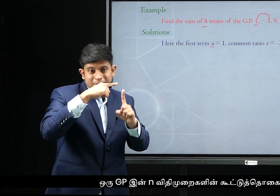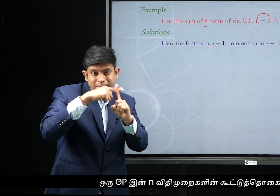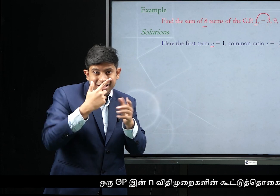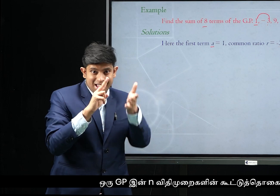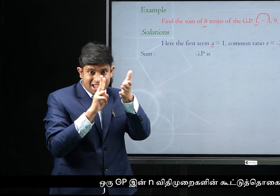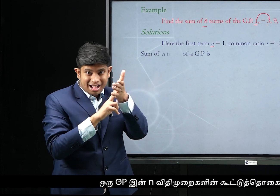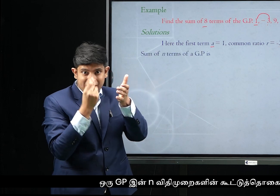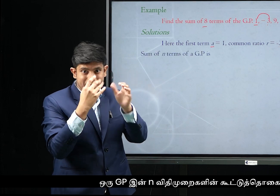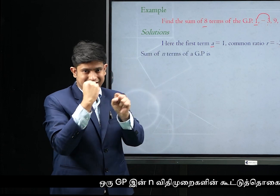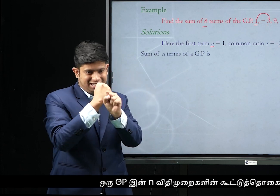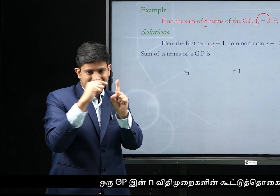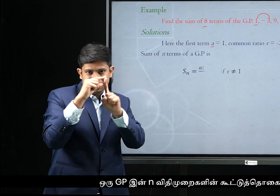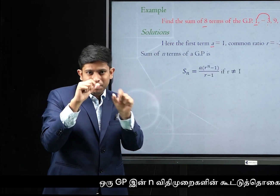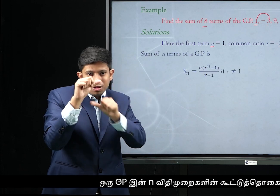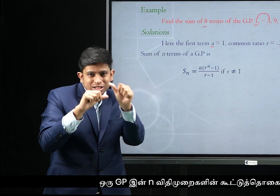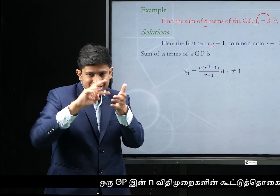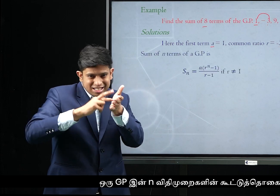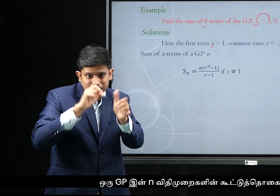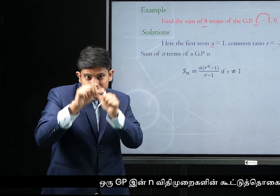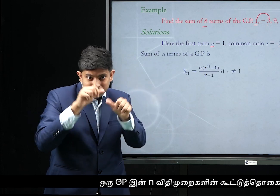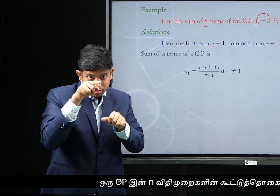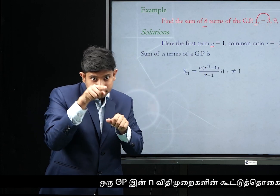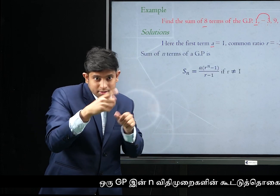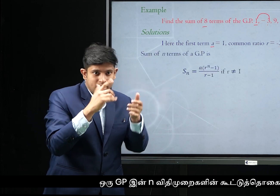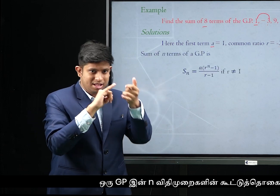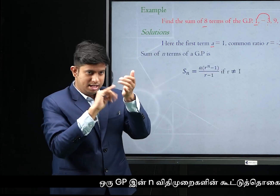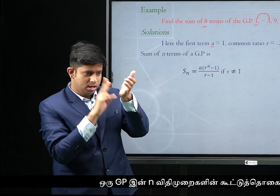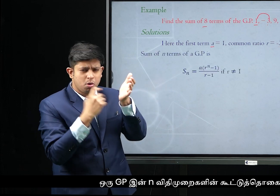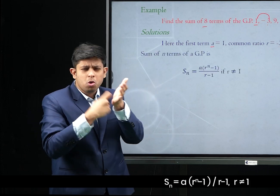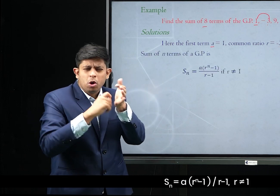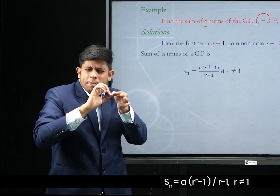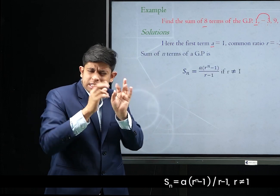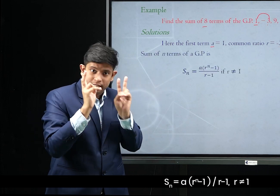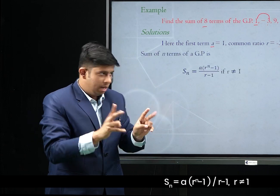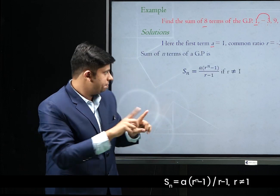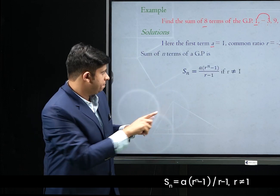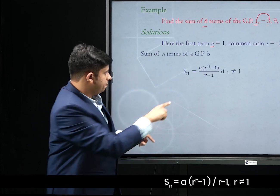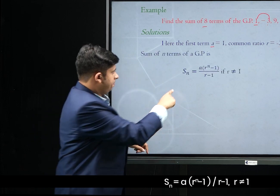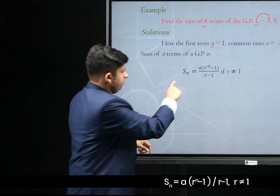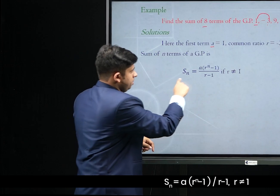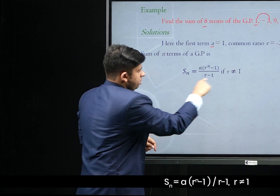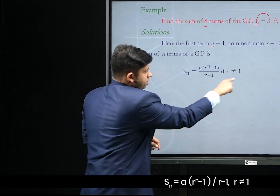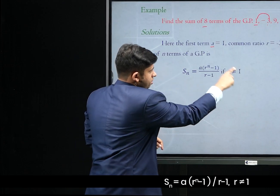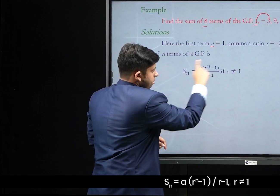ஒரு ஜிபியின் எண் விதிமுறைகளின் கூட்டுத்தொகை உள்ளது. எஸ் கீழிலக்கு எண் ஈடு